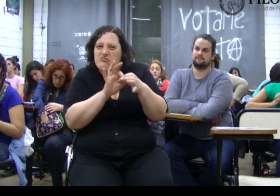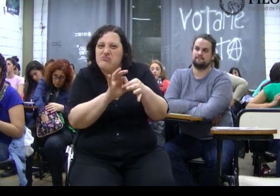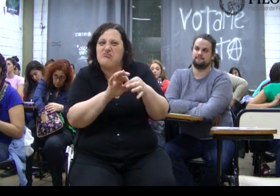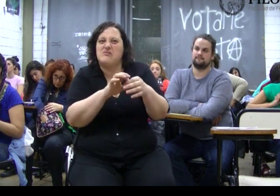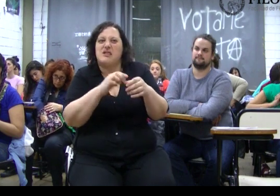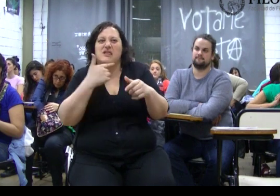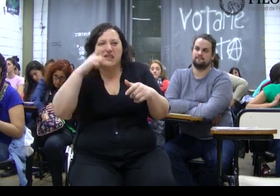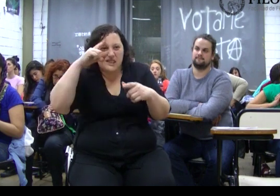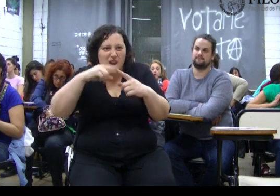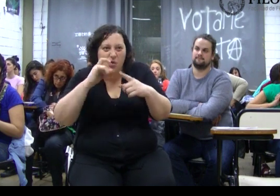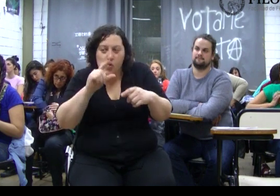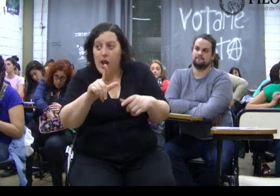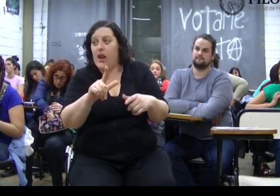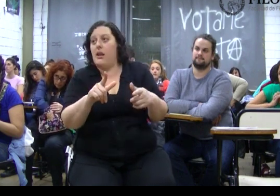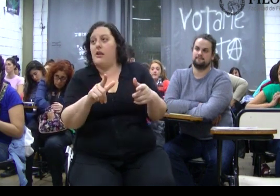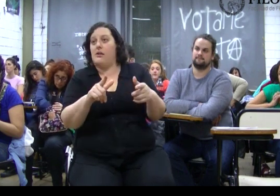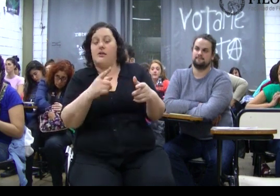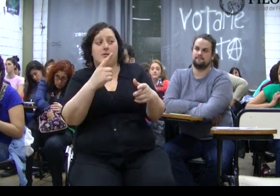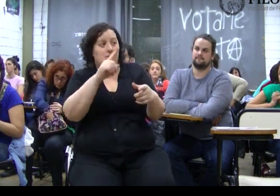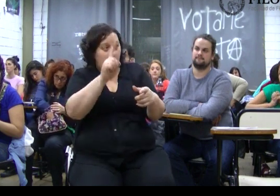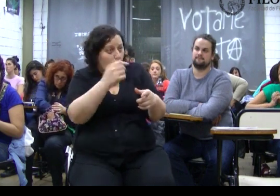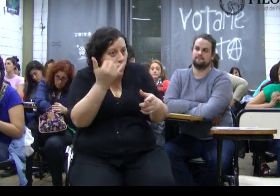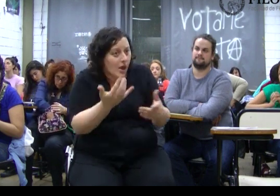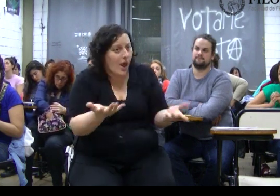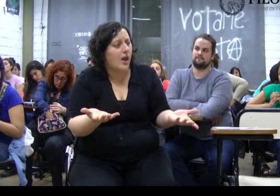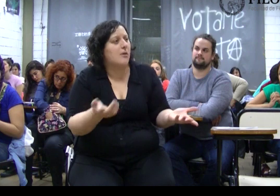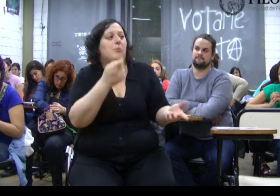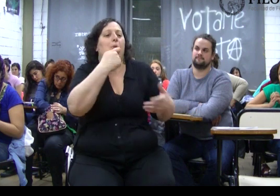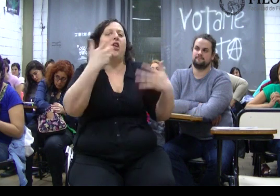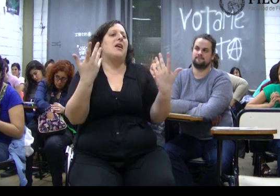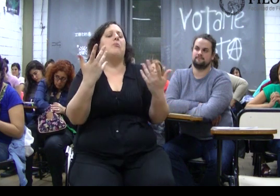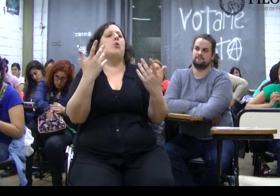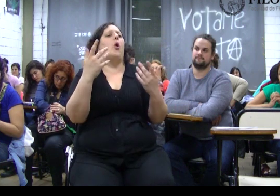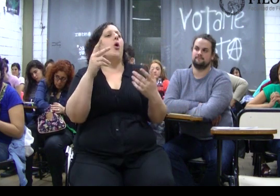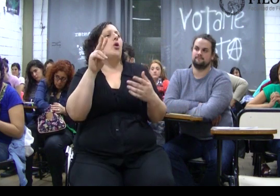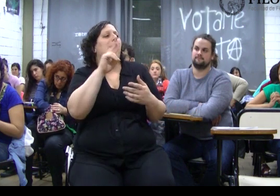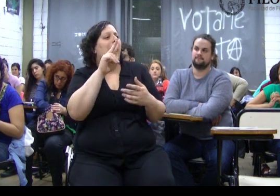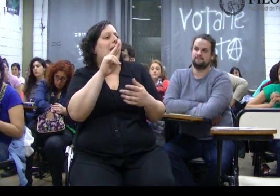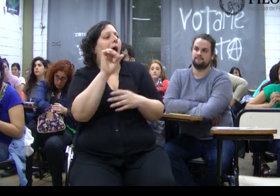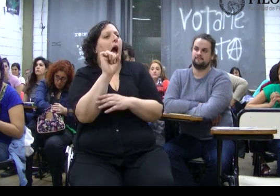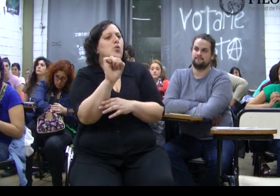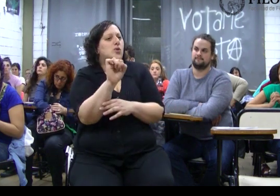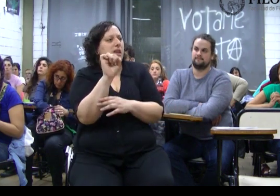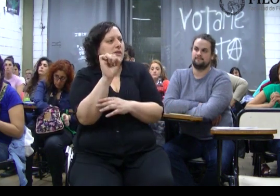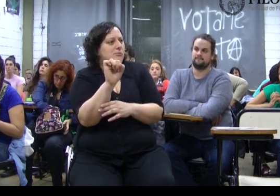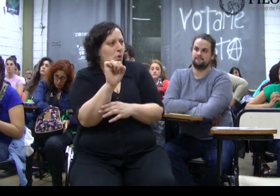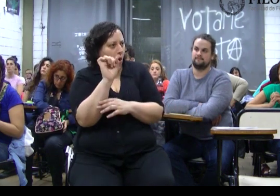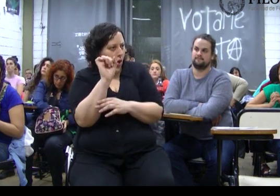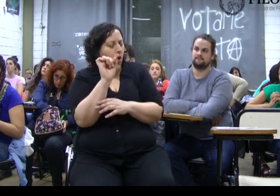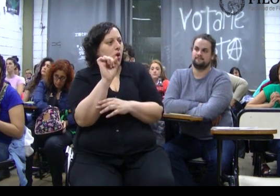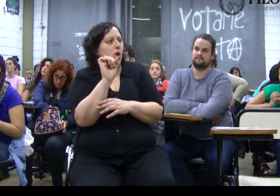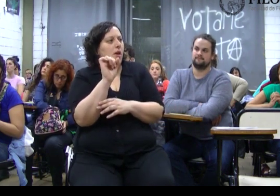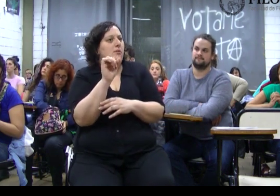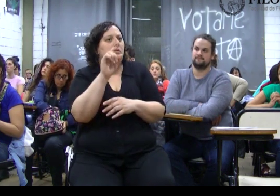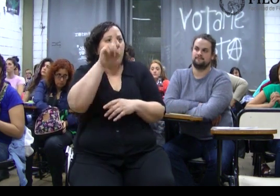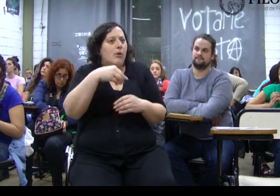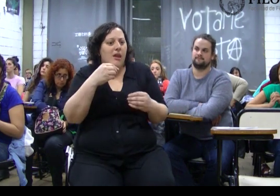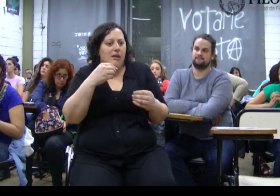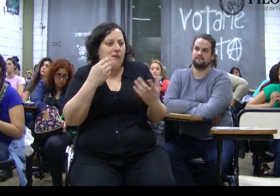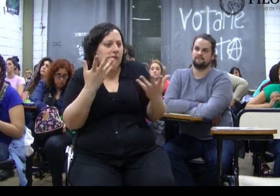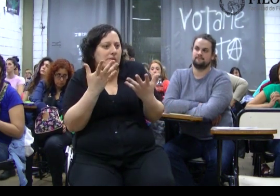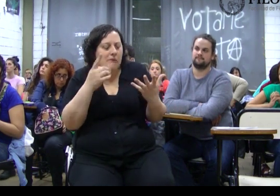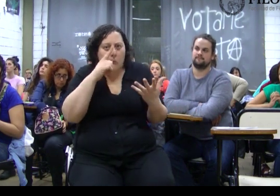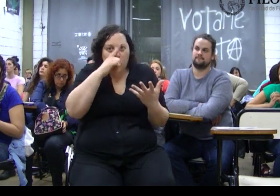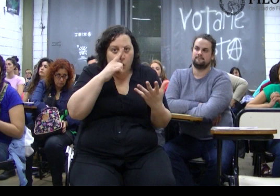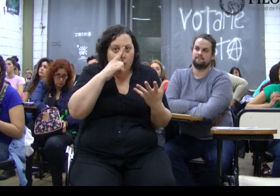una niña con autismo masturbándose en la escuela, como, ¿tiene sexualidad la niña con